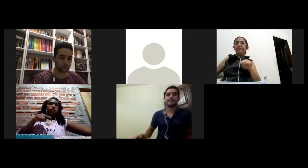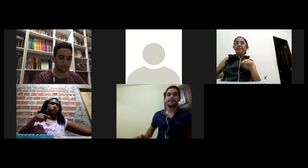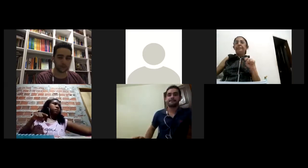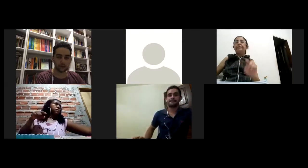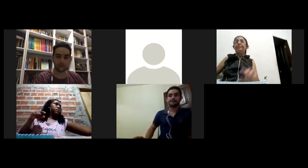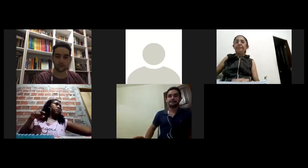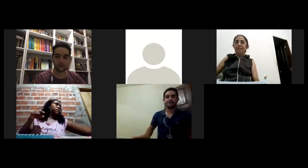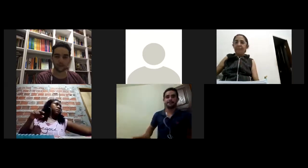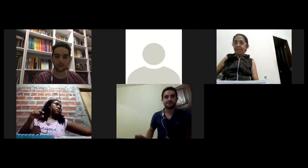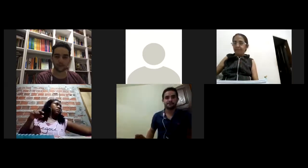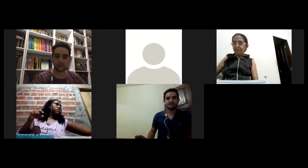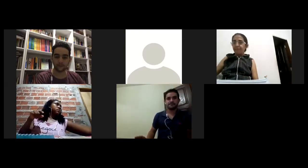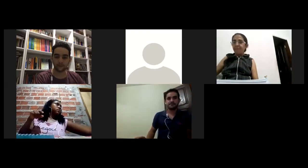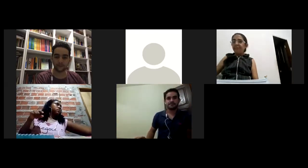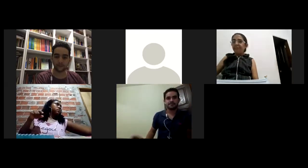P.